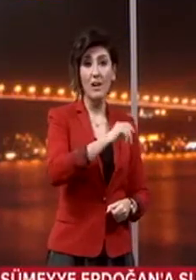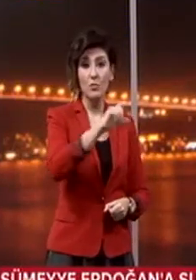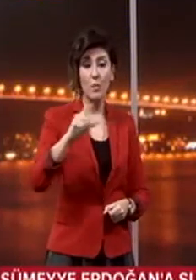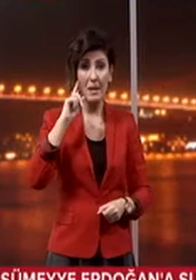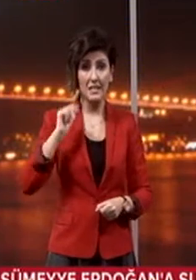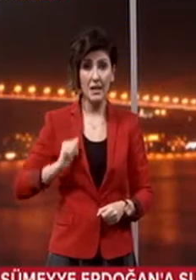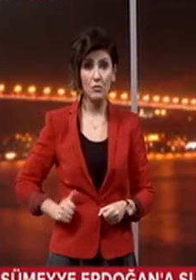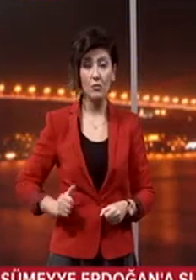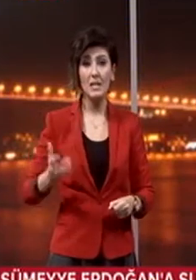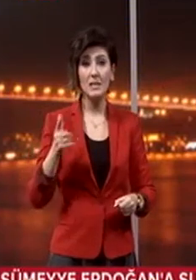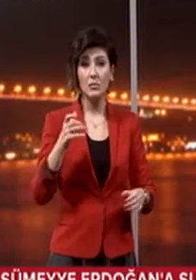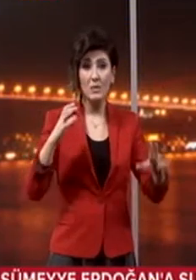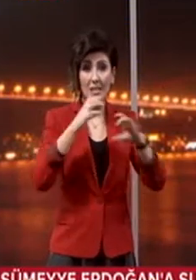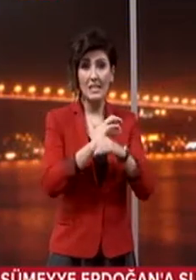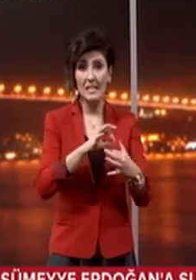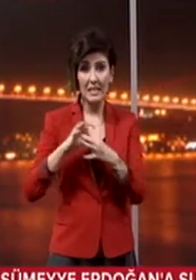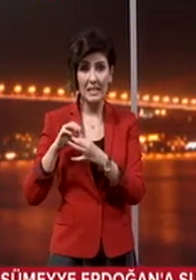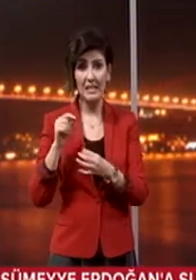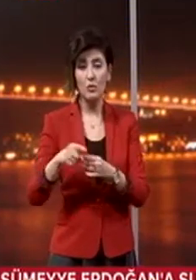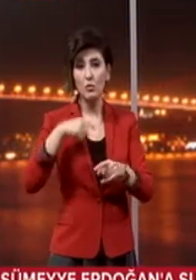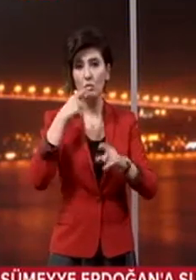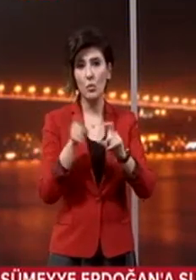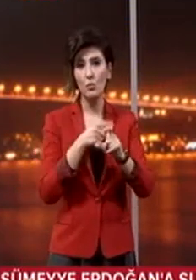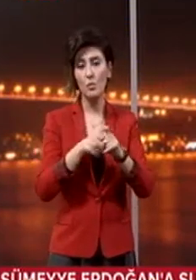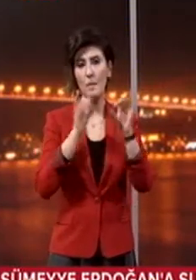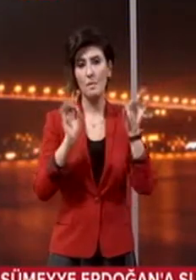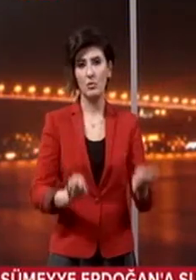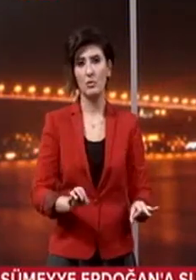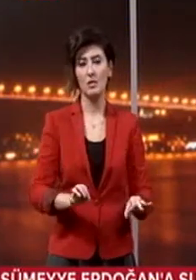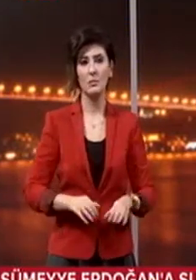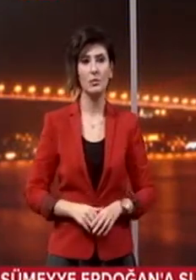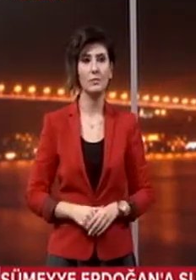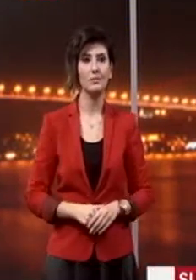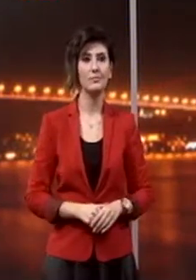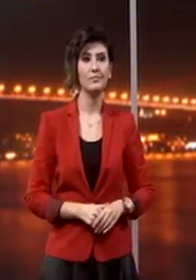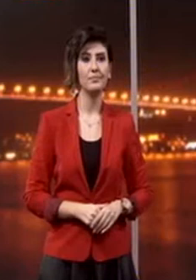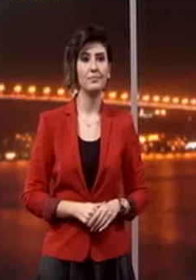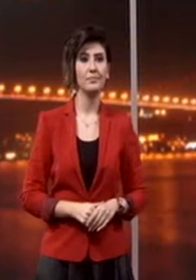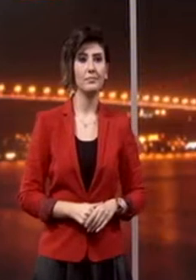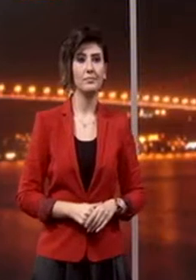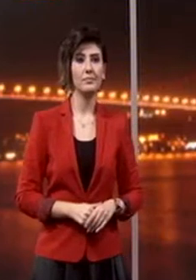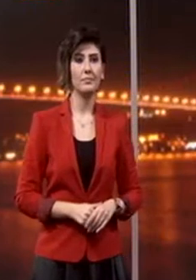Ankara Cumhuriyet Başsavcılığı suikast iddiaları ile ilgili soruşturma başlatmıştı.